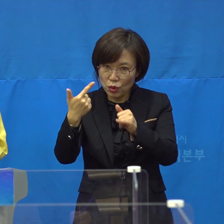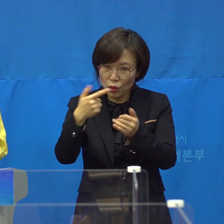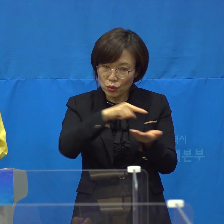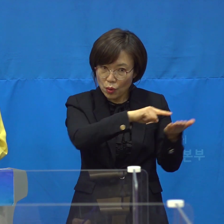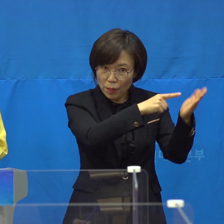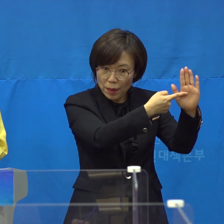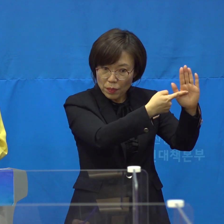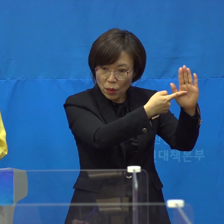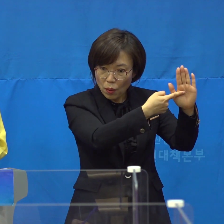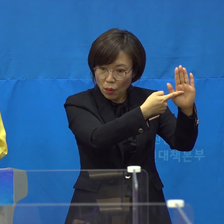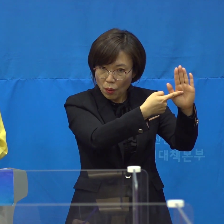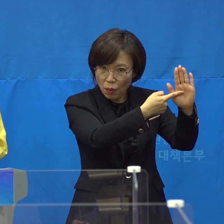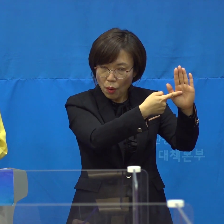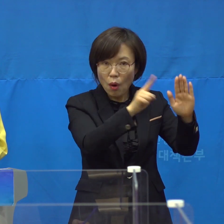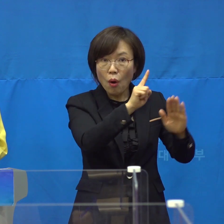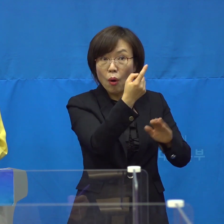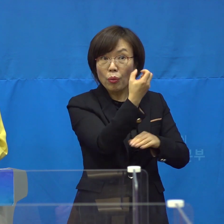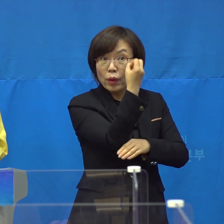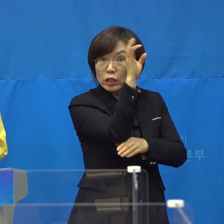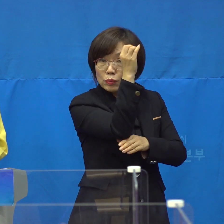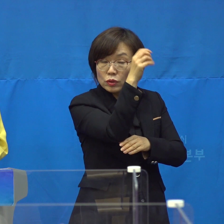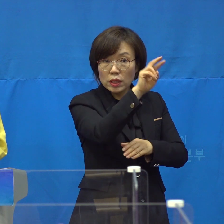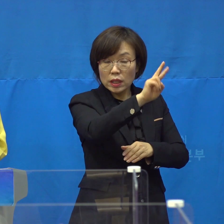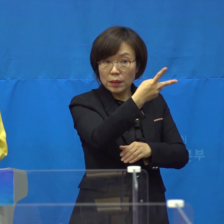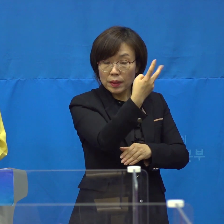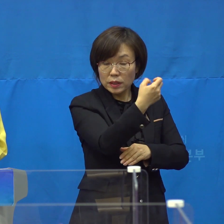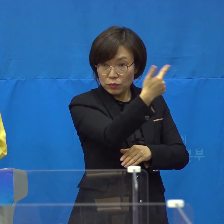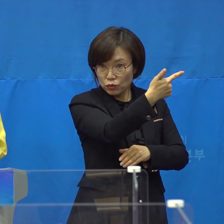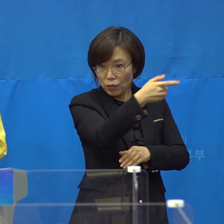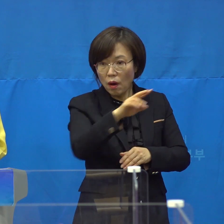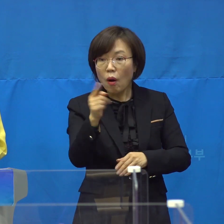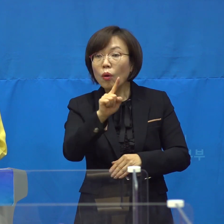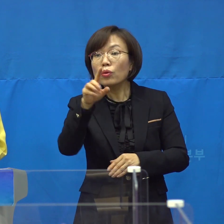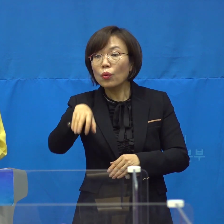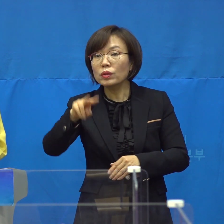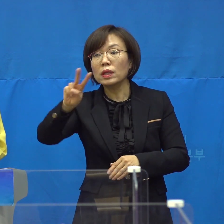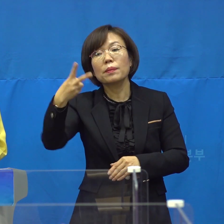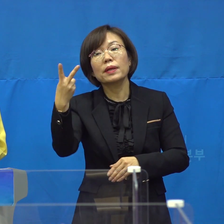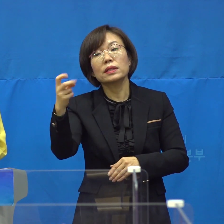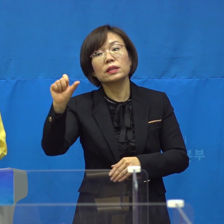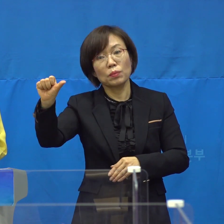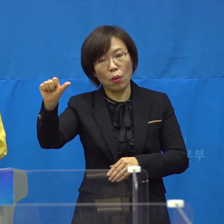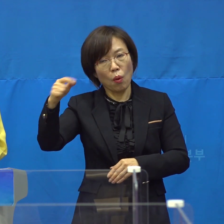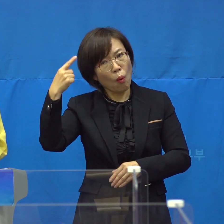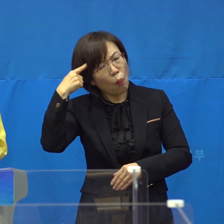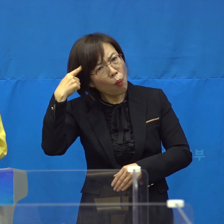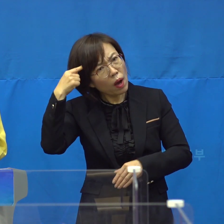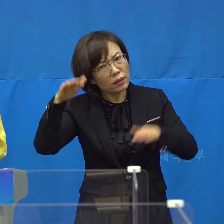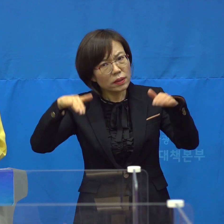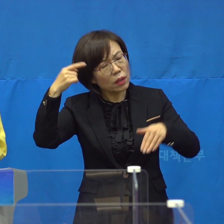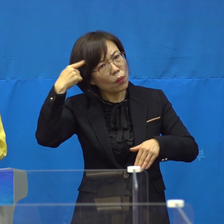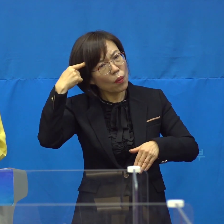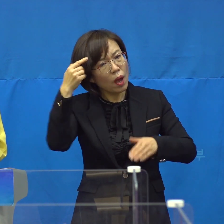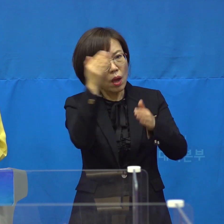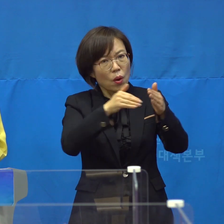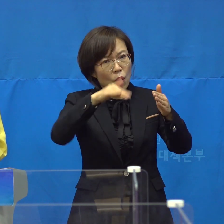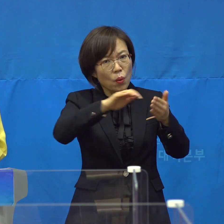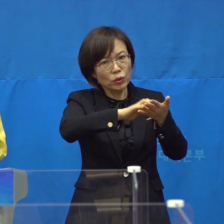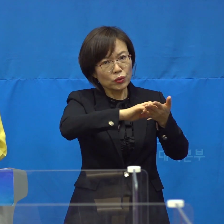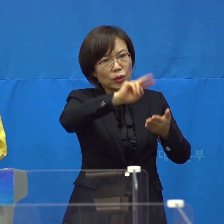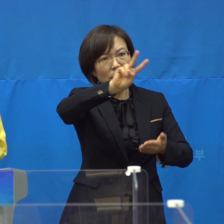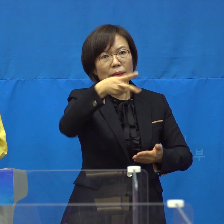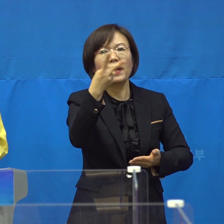226명이라고 보도가 되고 있고 어떤 언론기관에서는 또 어떤 데는 또 225명이 있는데 왜 그러냐 하면 이 공식